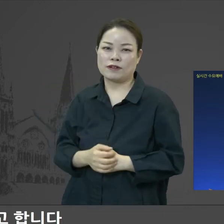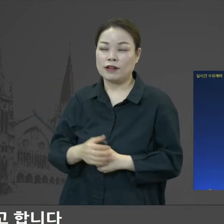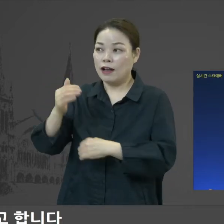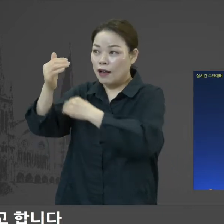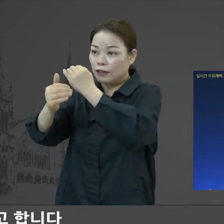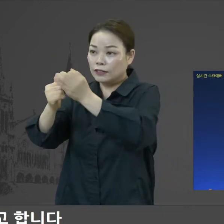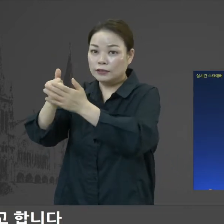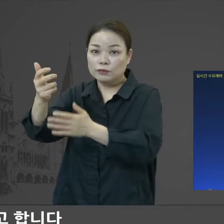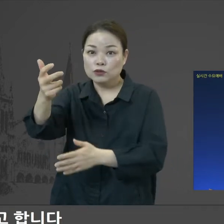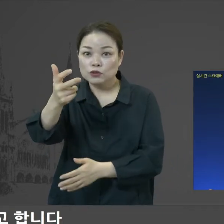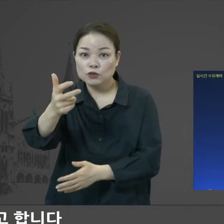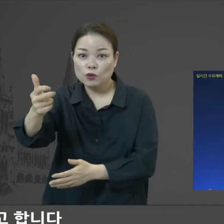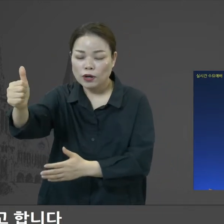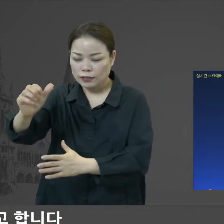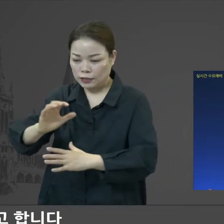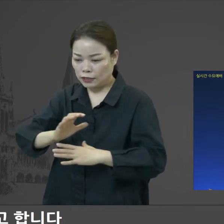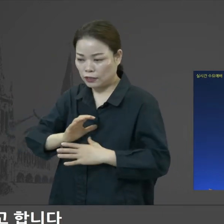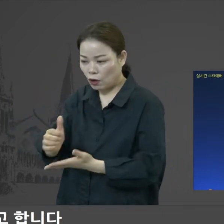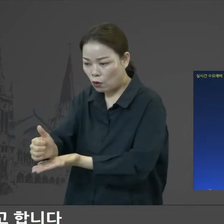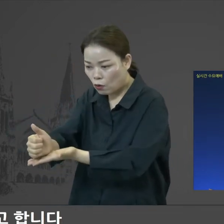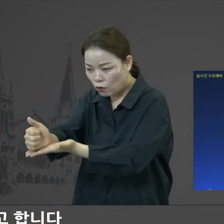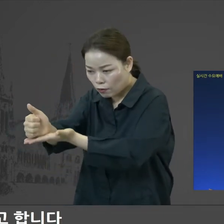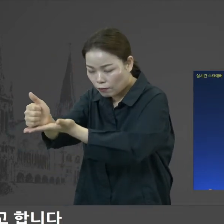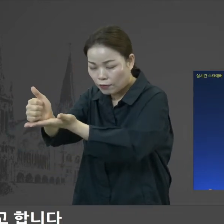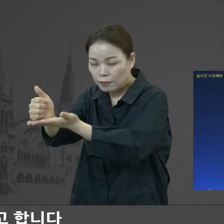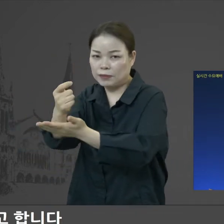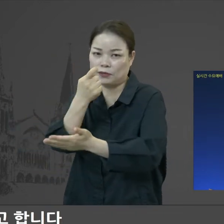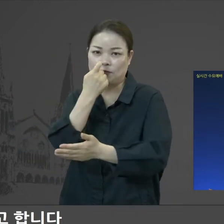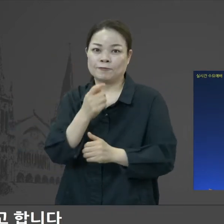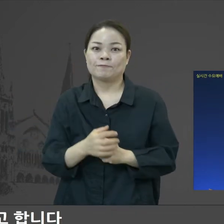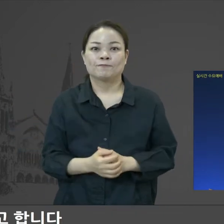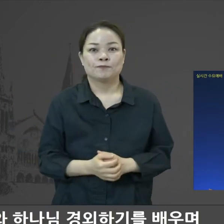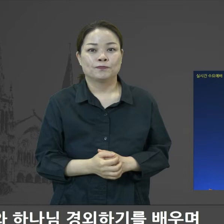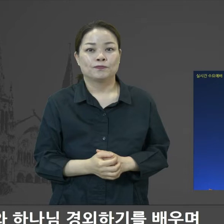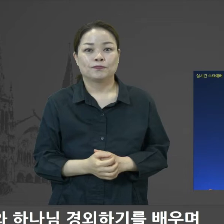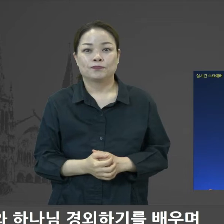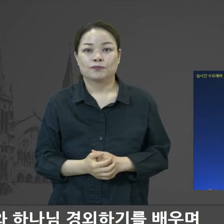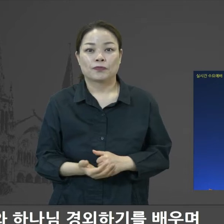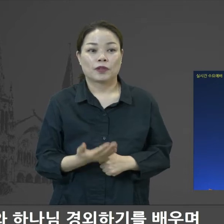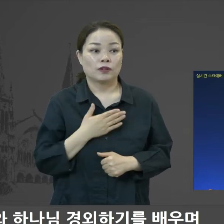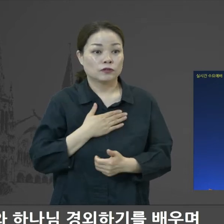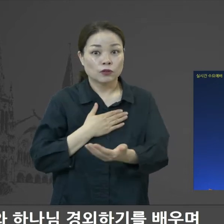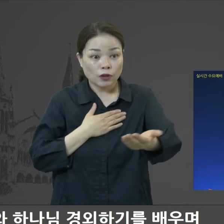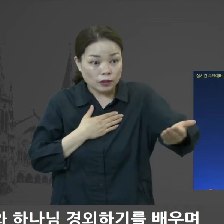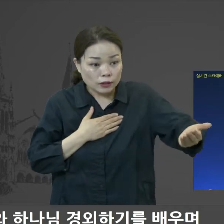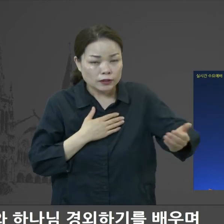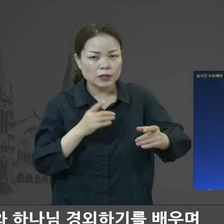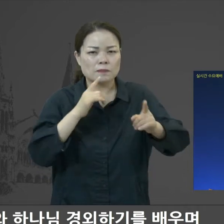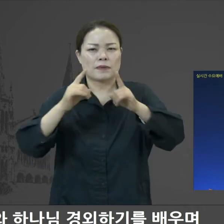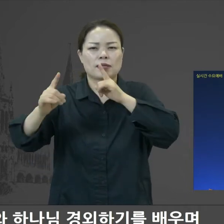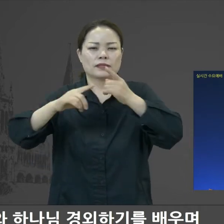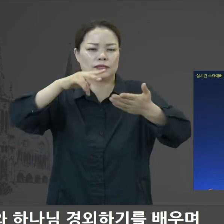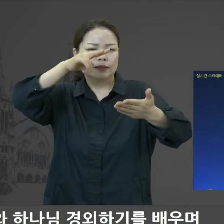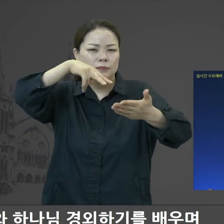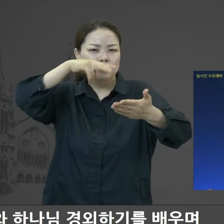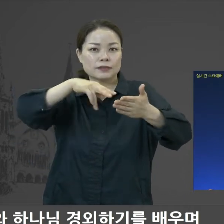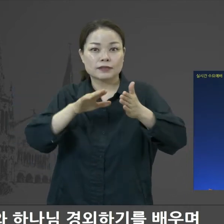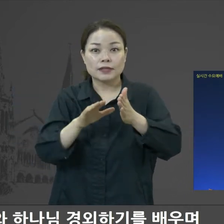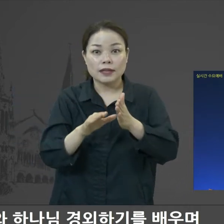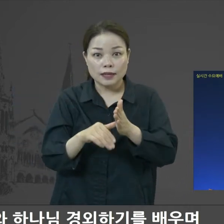하나님 여호와 경외하기를 배우며. 성도님들, 저와 성도님들이 말씀을 읽을